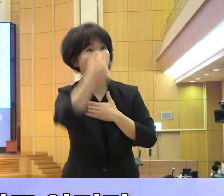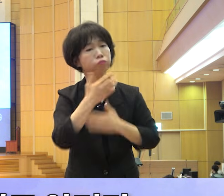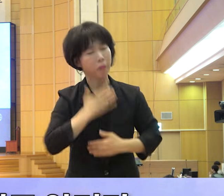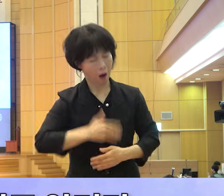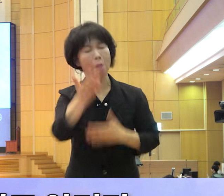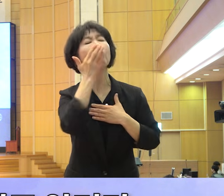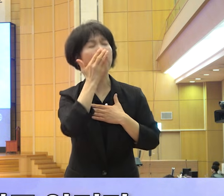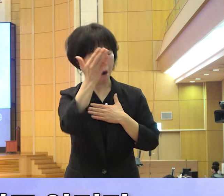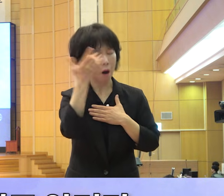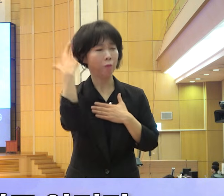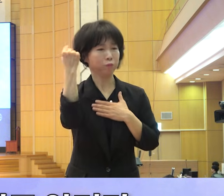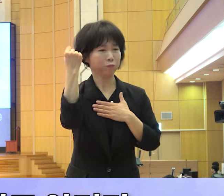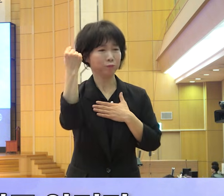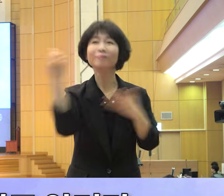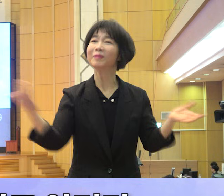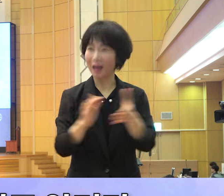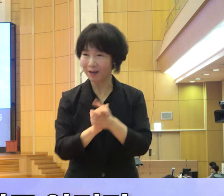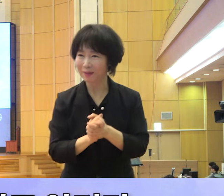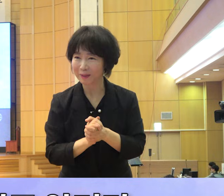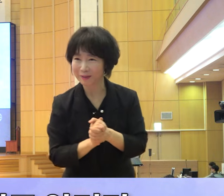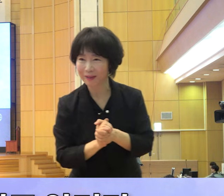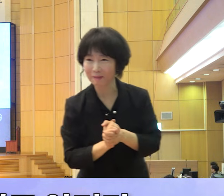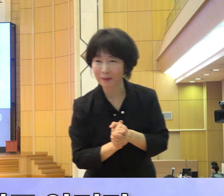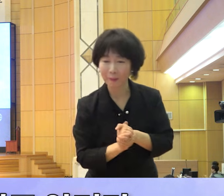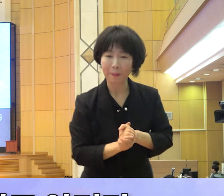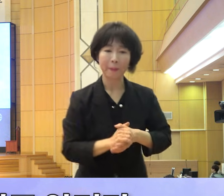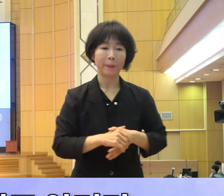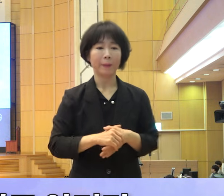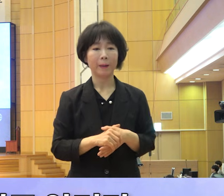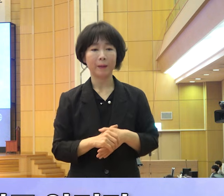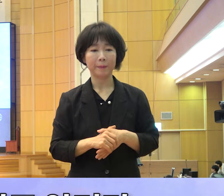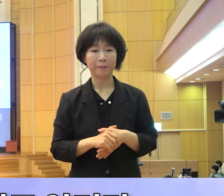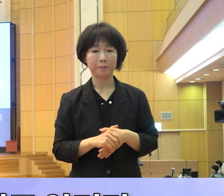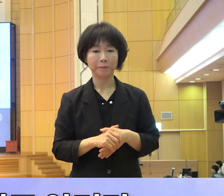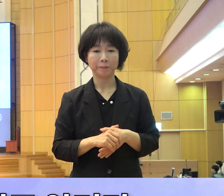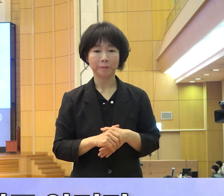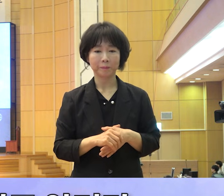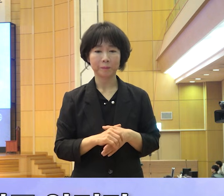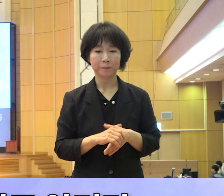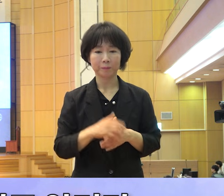아버지도 알리라. 아멘.